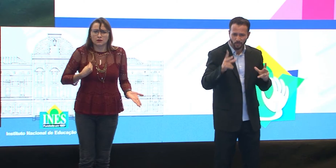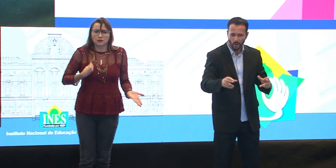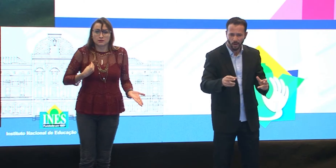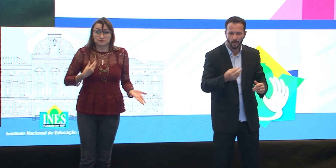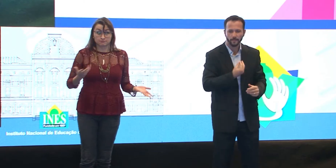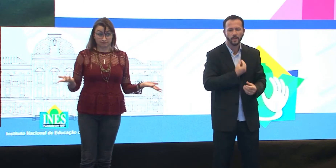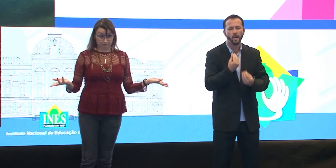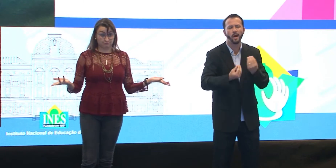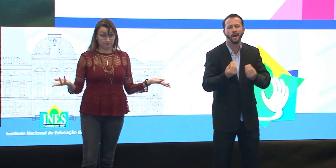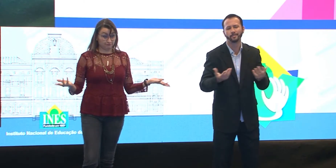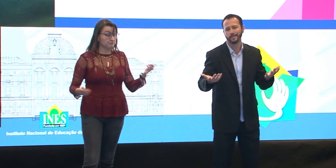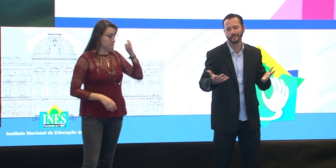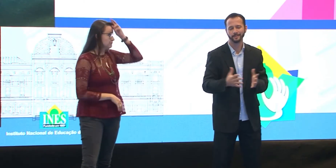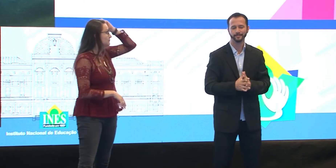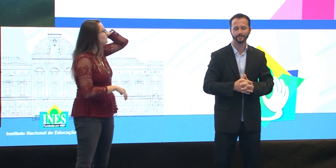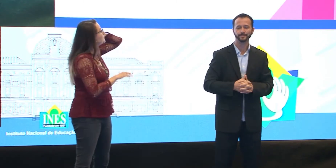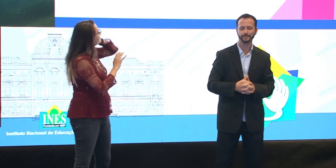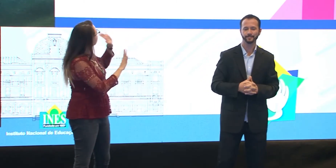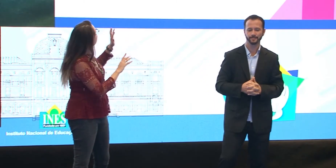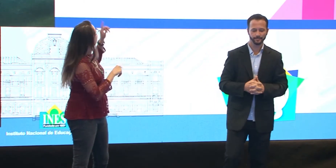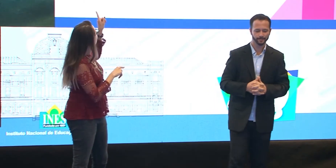vida. Como é que se vive?